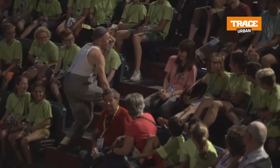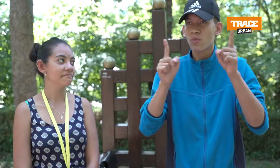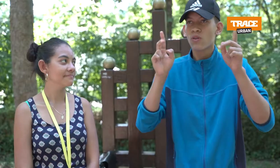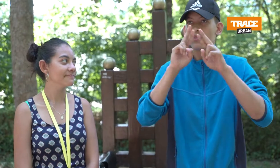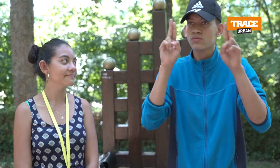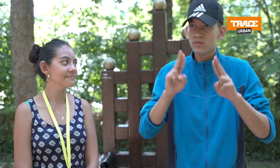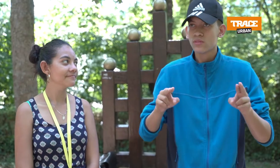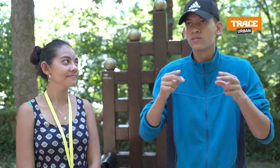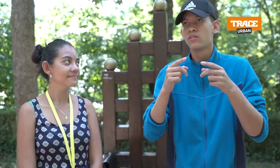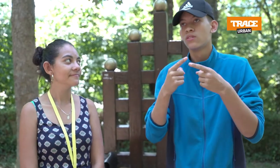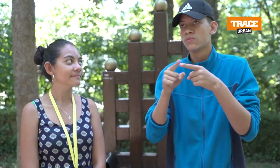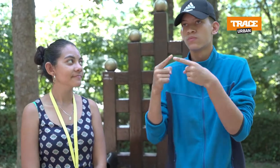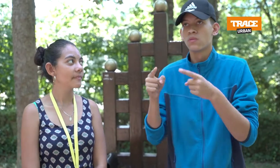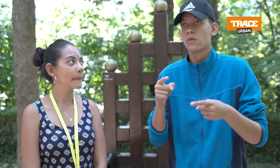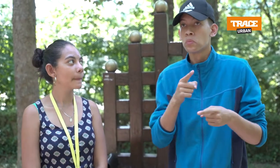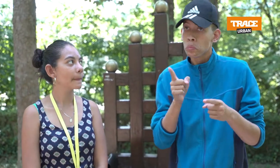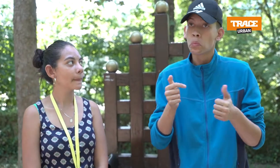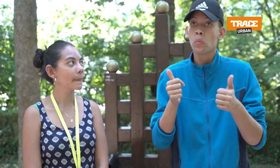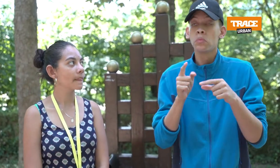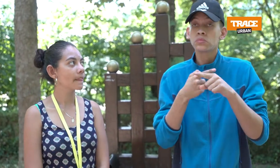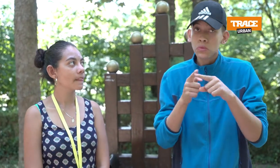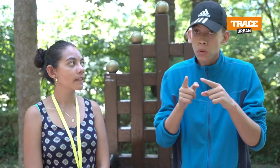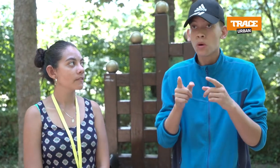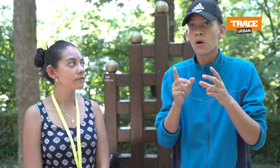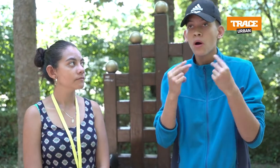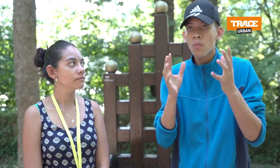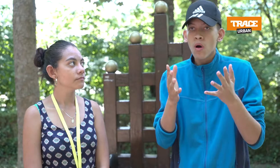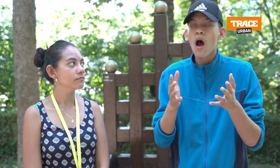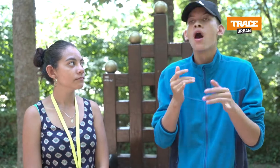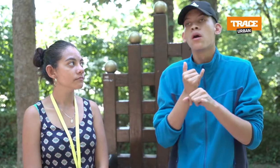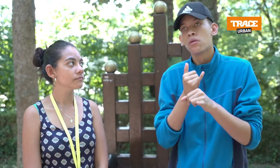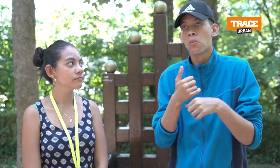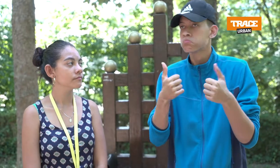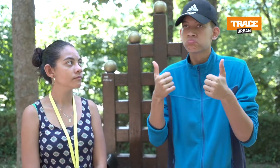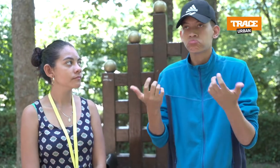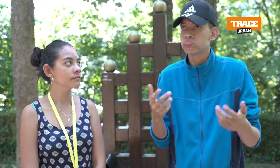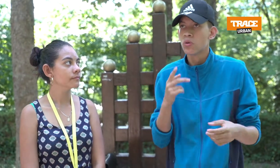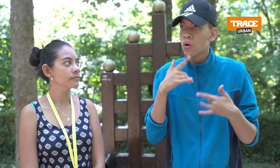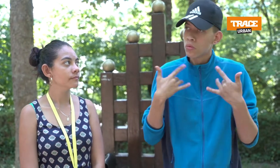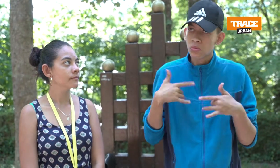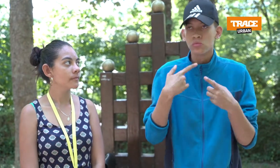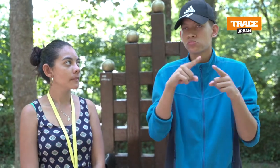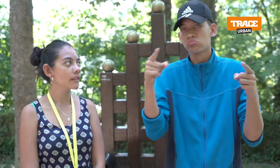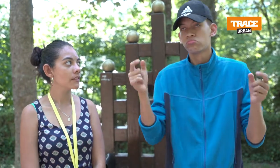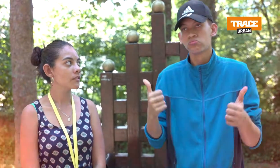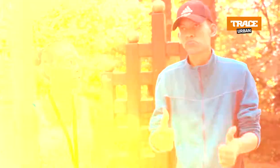plein de choses, de la langue des signes internationale, des langues de signes différentes. Donc, j'apprends et puis c'est bien.